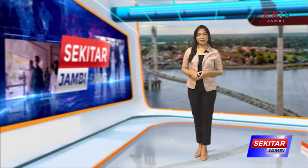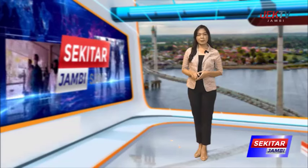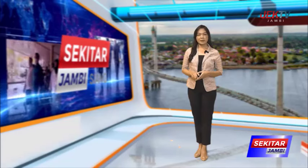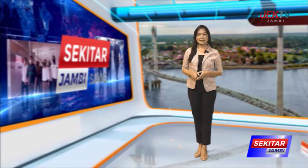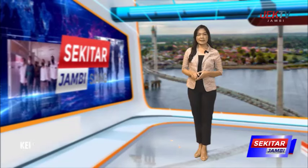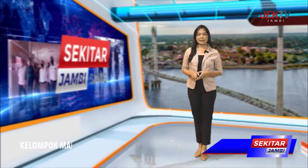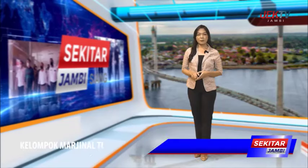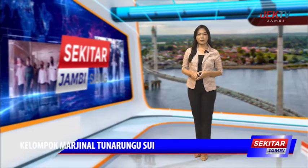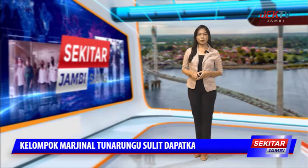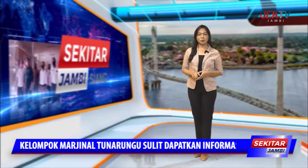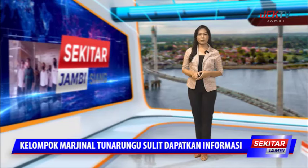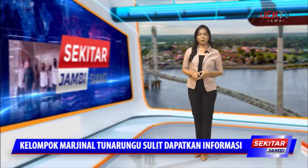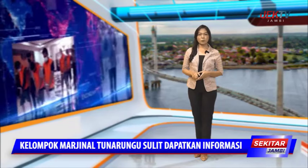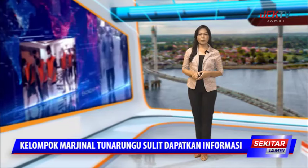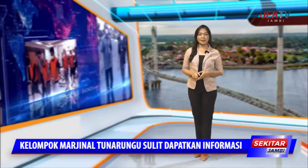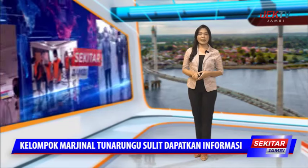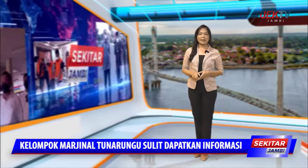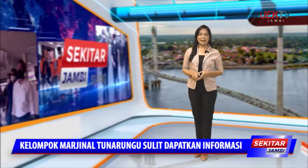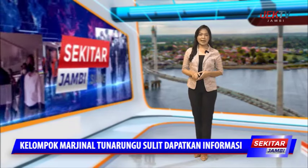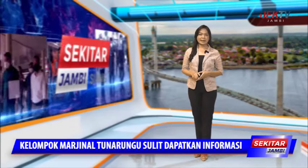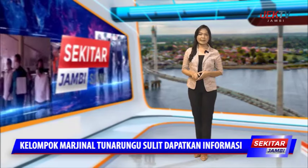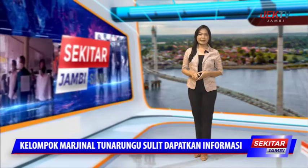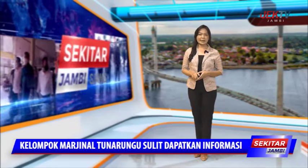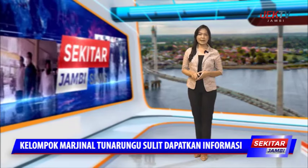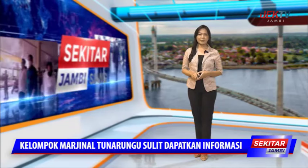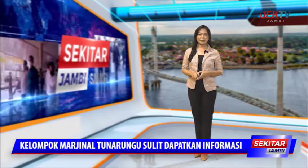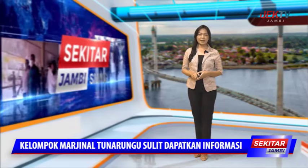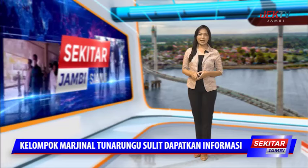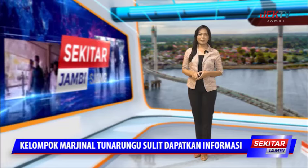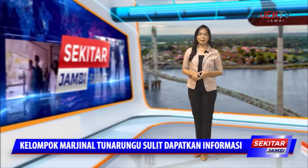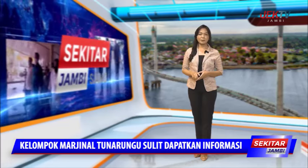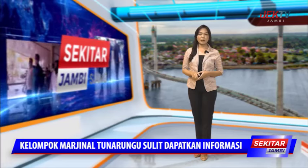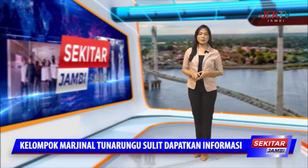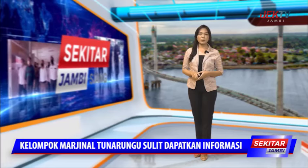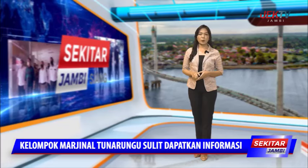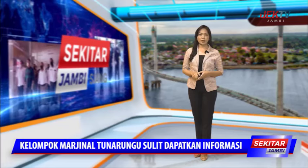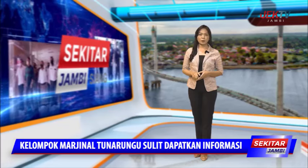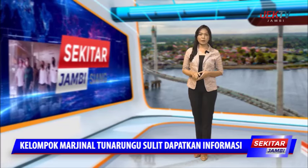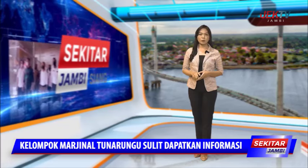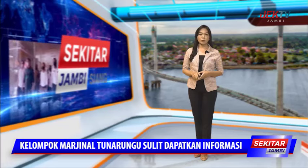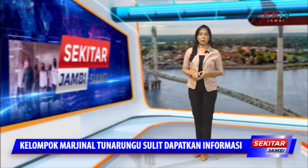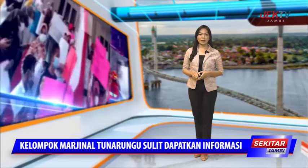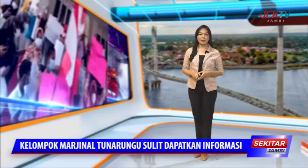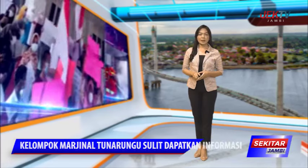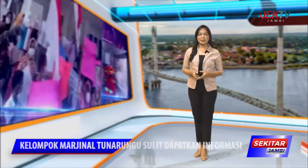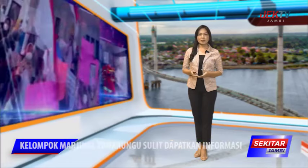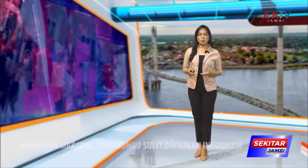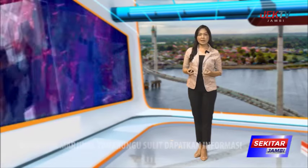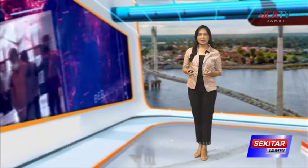Ya, pemirsa, jelang pemilu 2024 yang akan diselenggarakan pada tanggal 14 Februari 2024, sejumlah